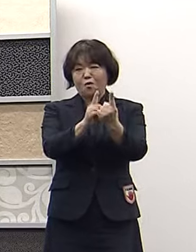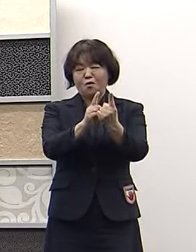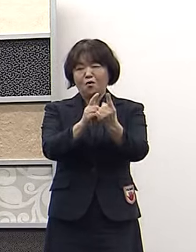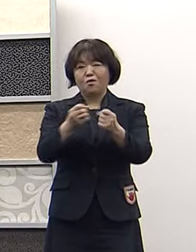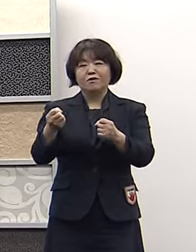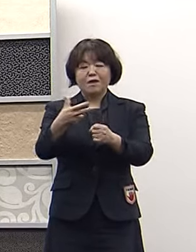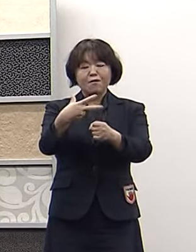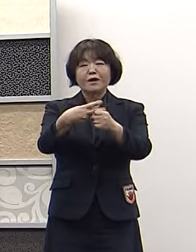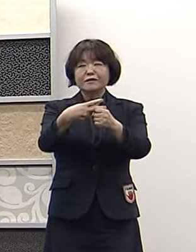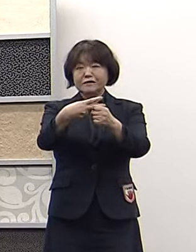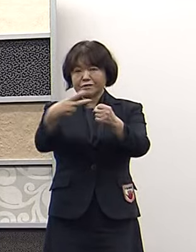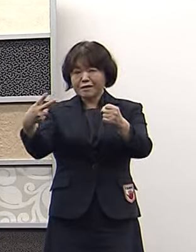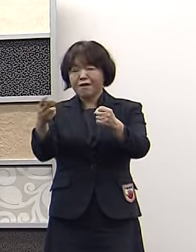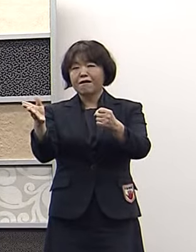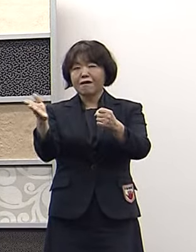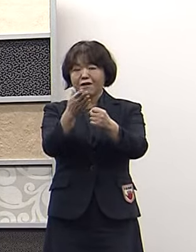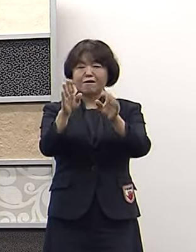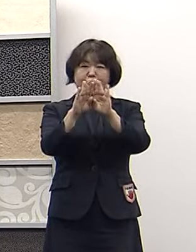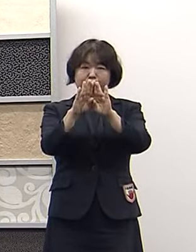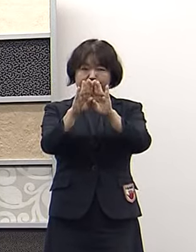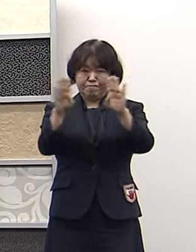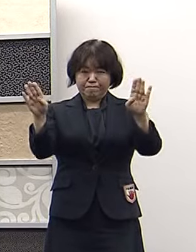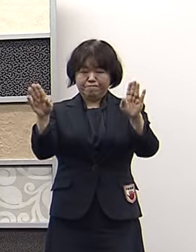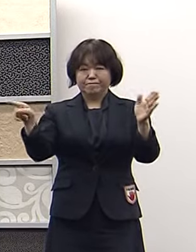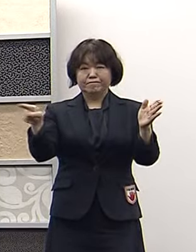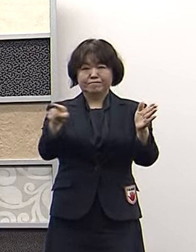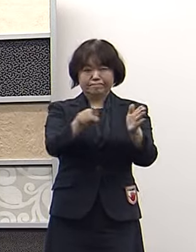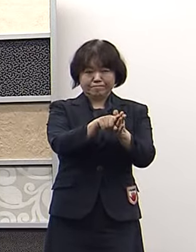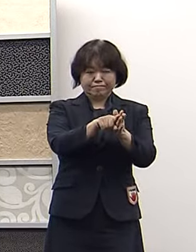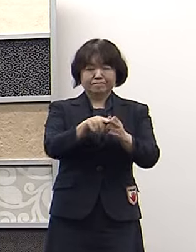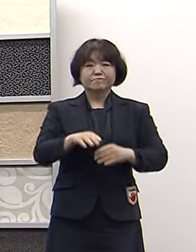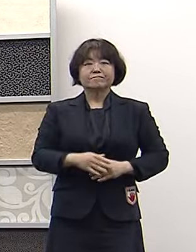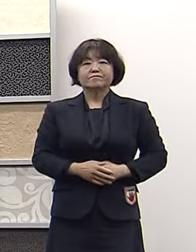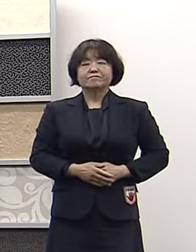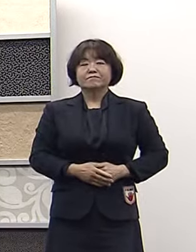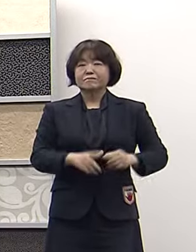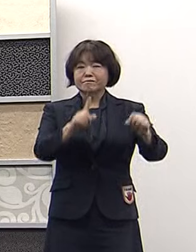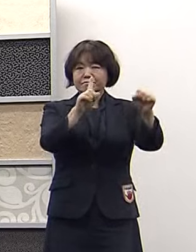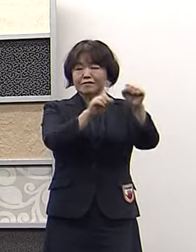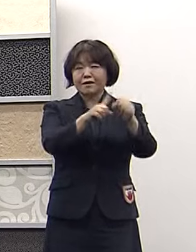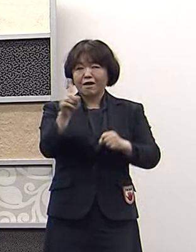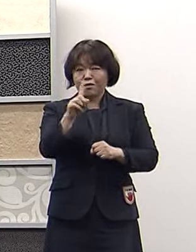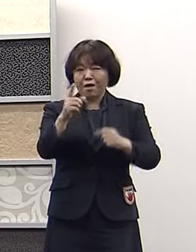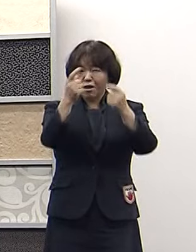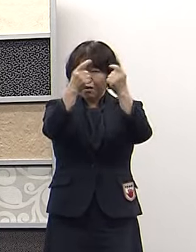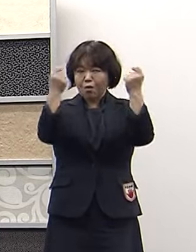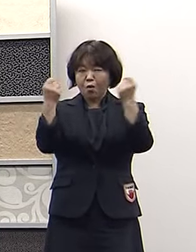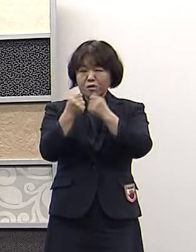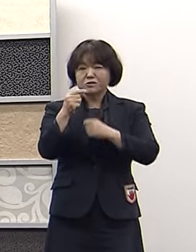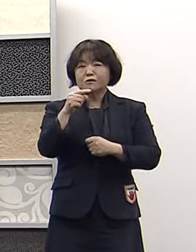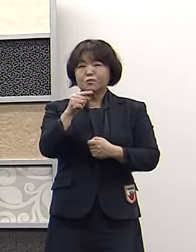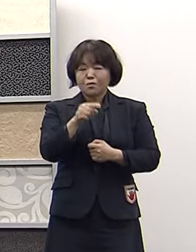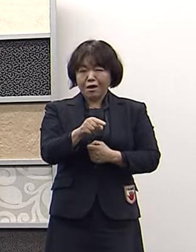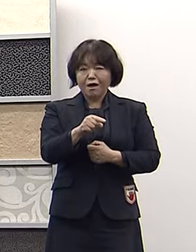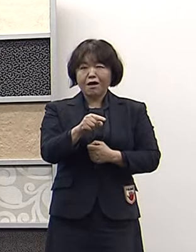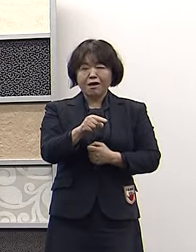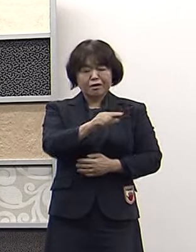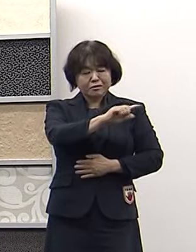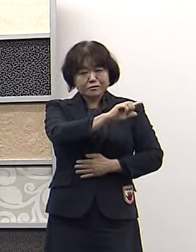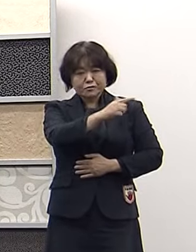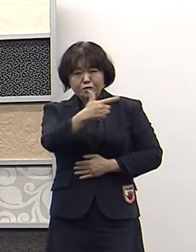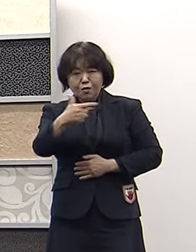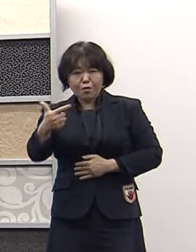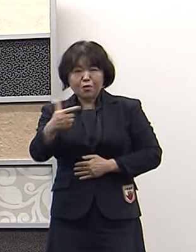年度から、実施をしております。この表彰の趣旨ですが、個人に着目すれば、大変その多方面